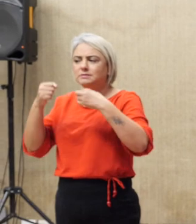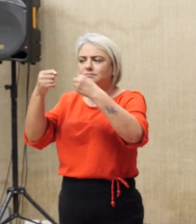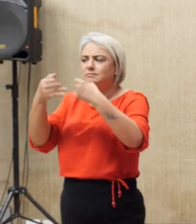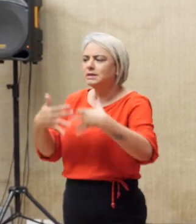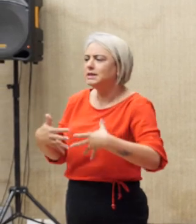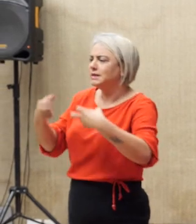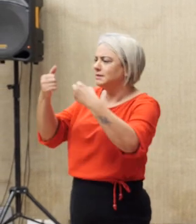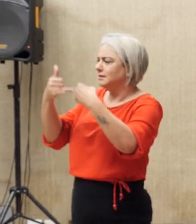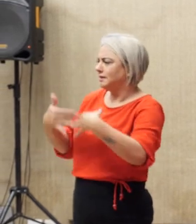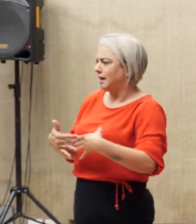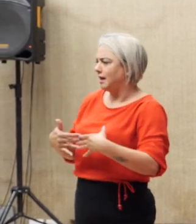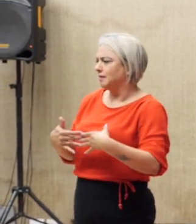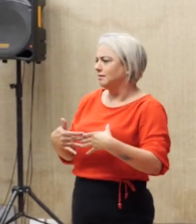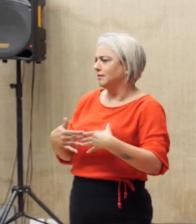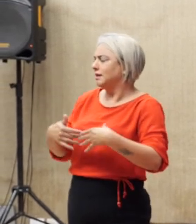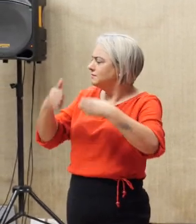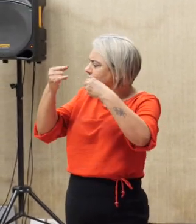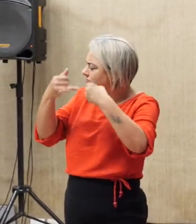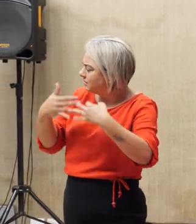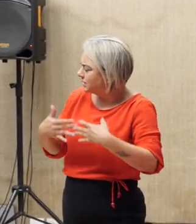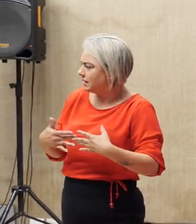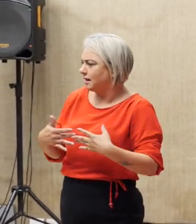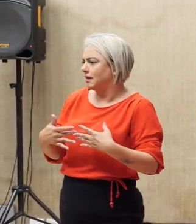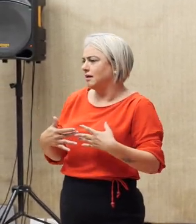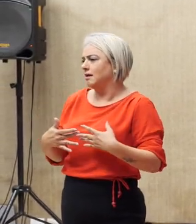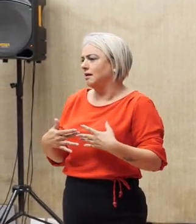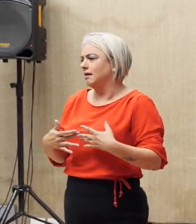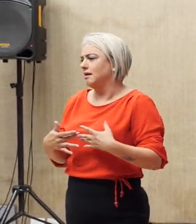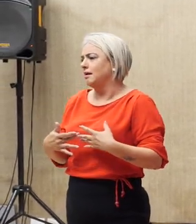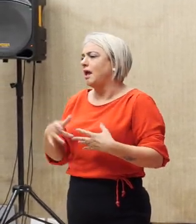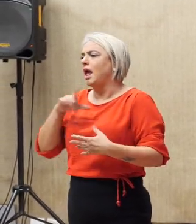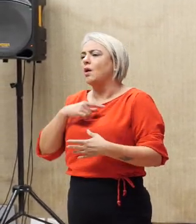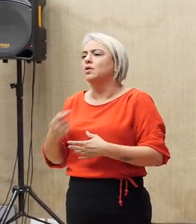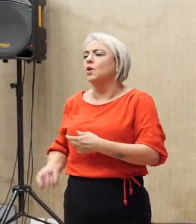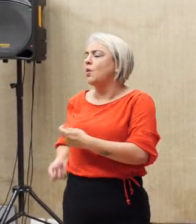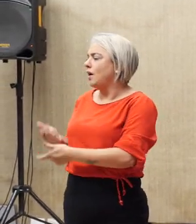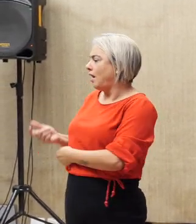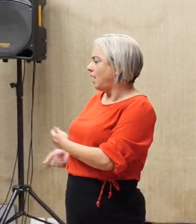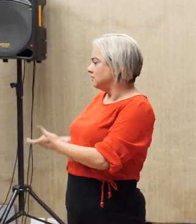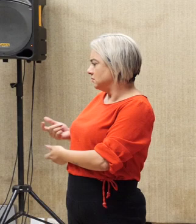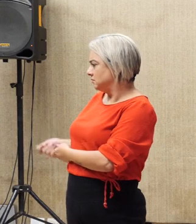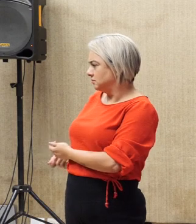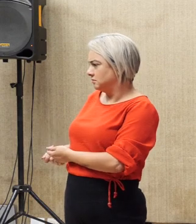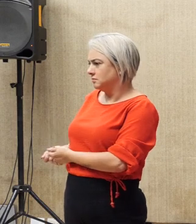explicar, tá certo? Eu preciso explicar isso assim, que quando eu gasto